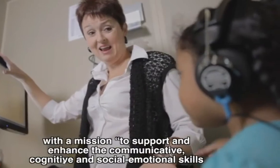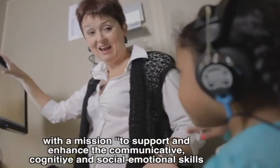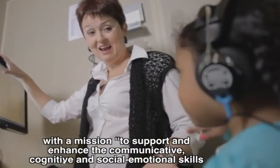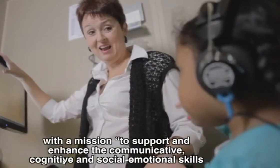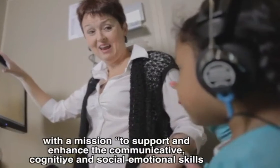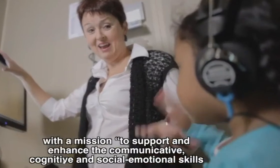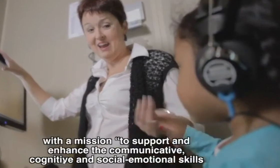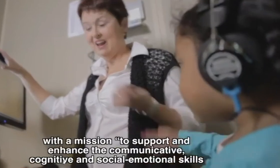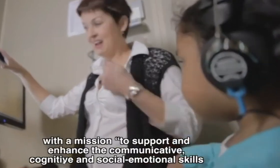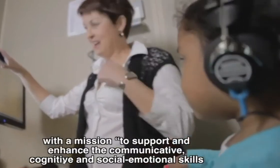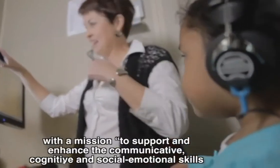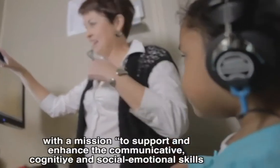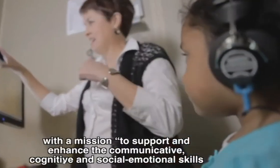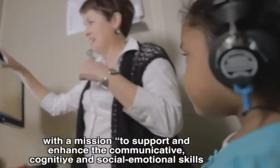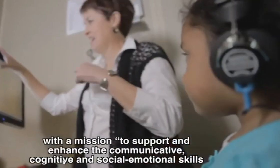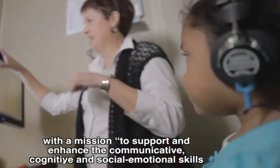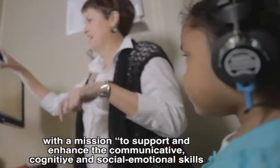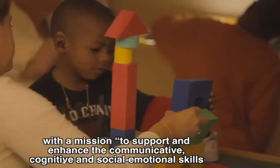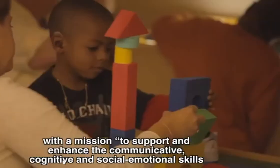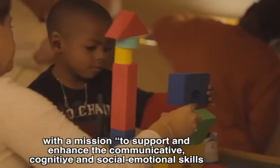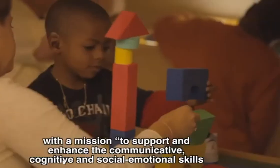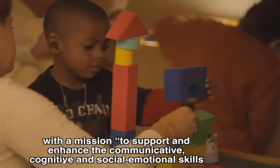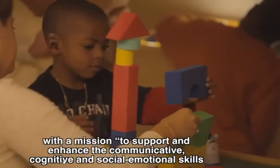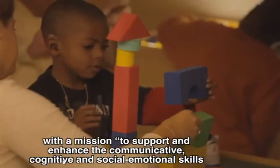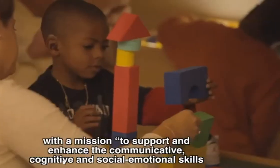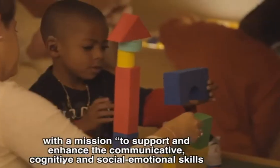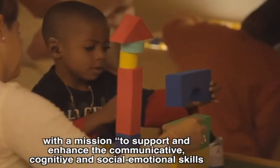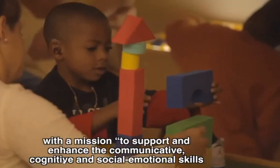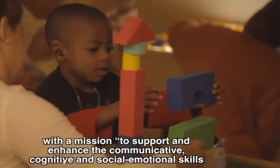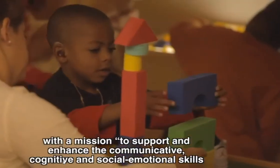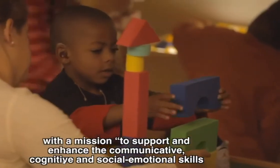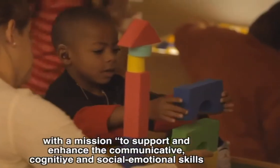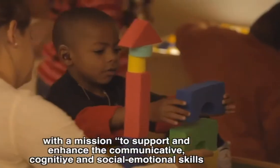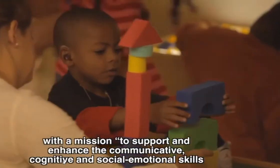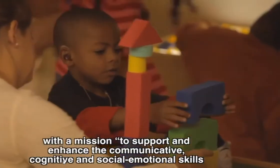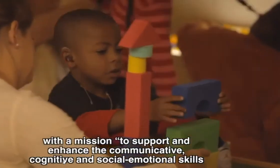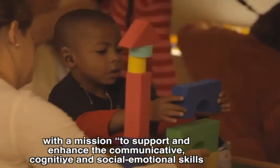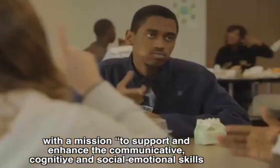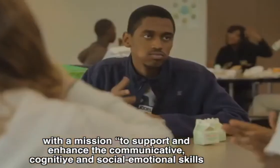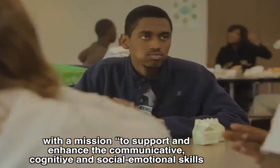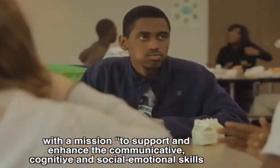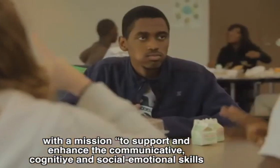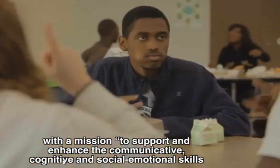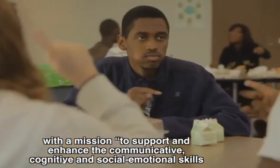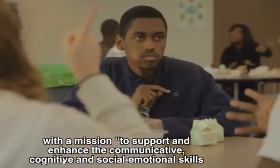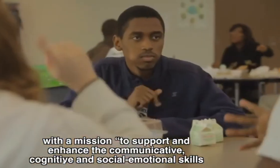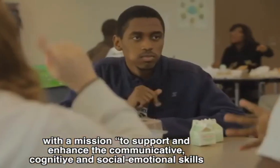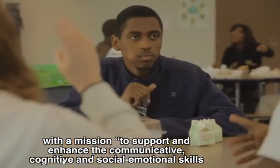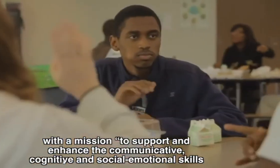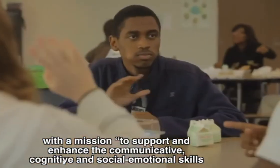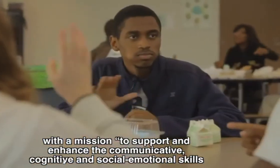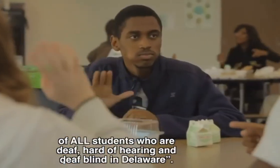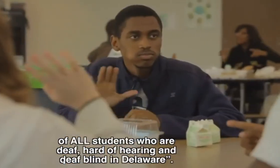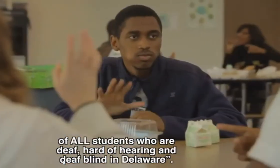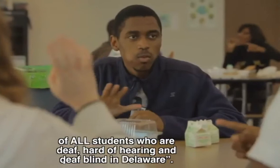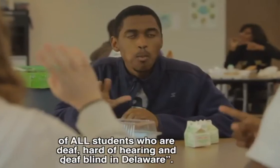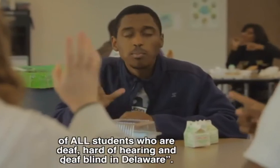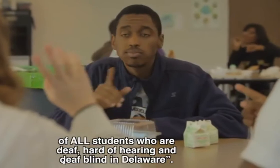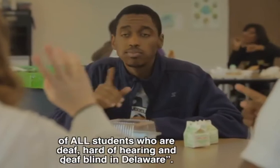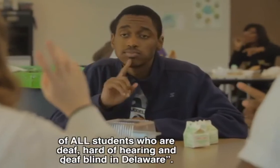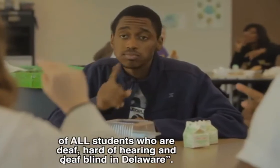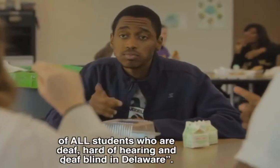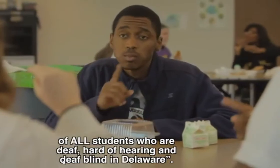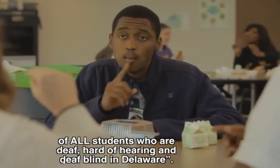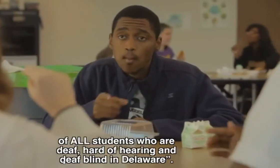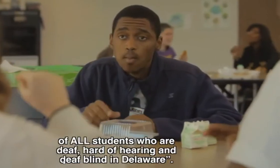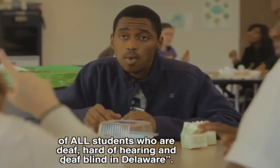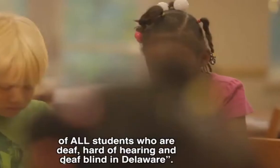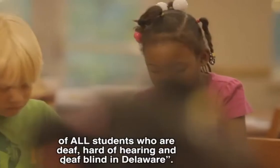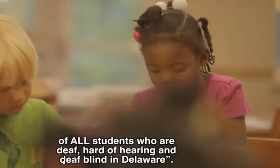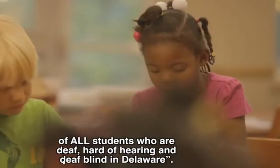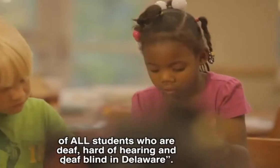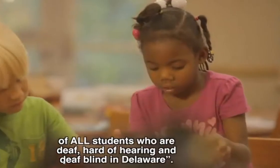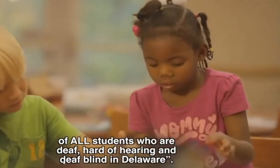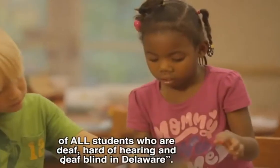mejorar las habilidades comunicativas, cognitivas y socioemocional de todos los estudiantes quienes son